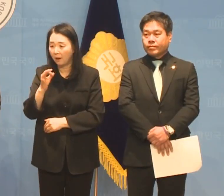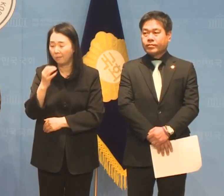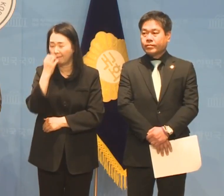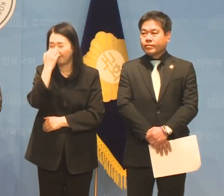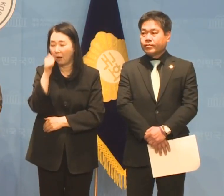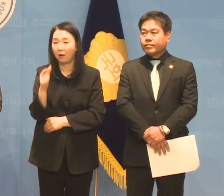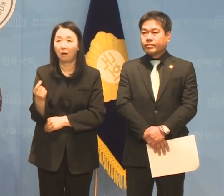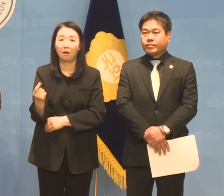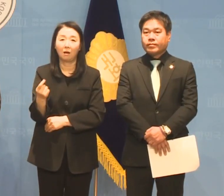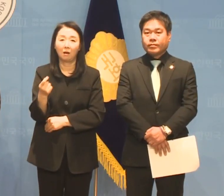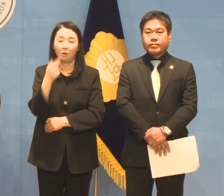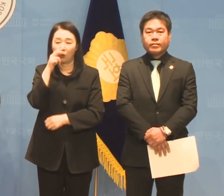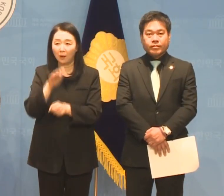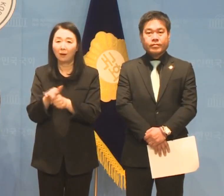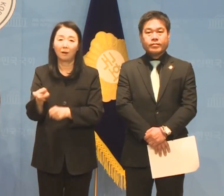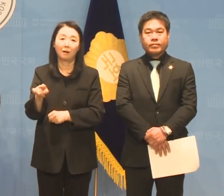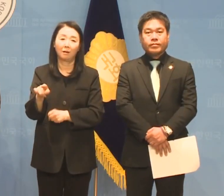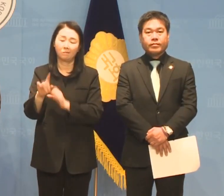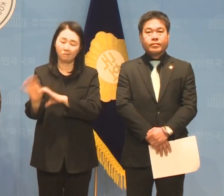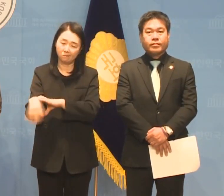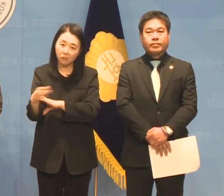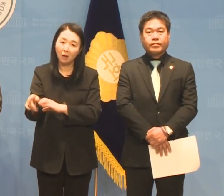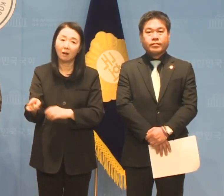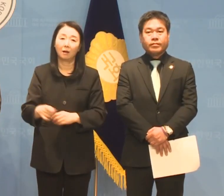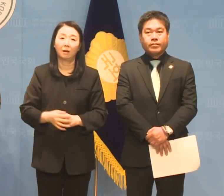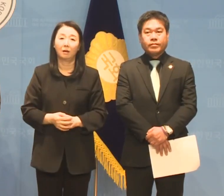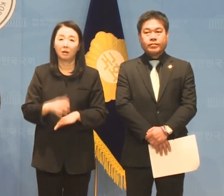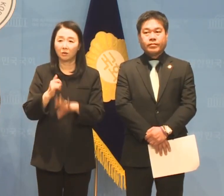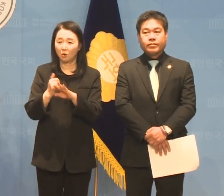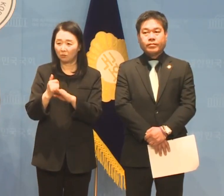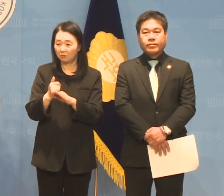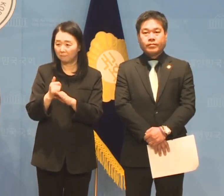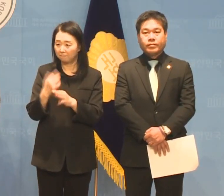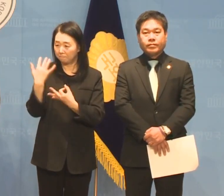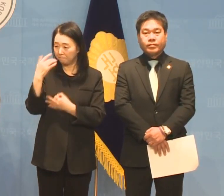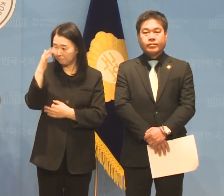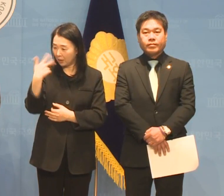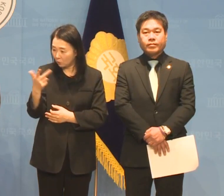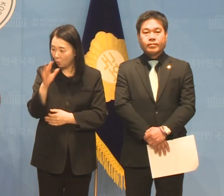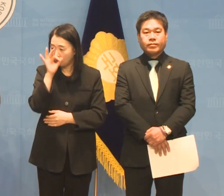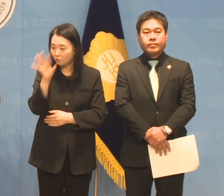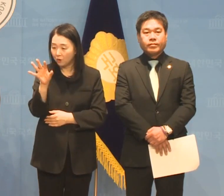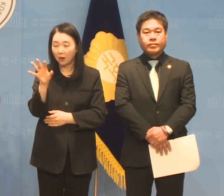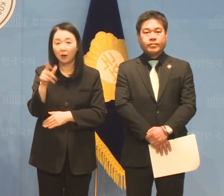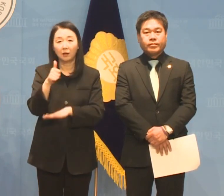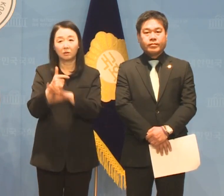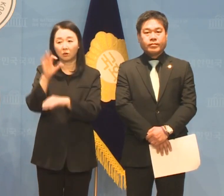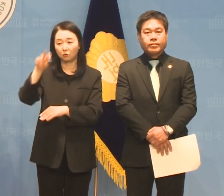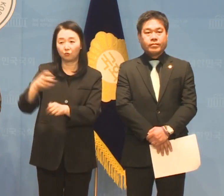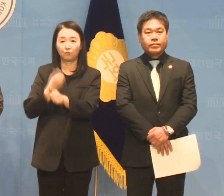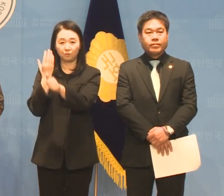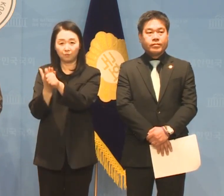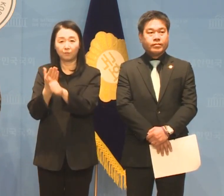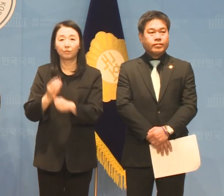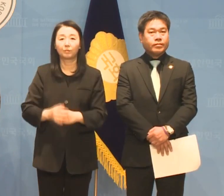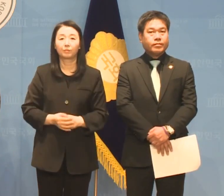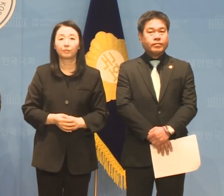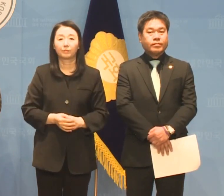터무니없는 허위 발언이기 때문에 가만히 놔둬서는 안 되겠다라는 심정으로 유동규를 고발하게